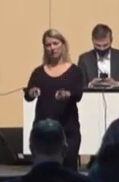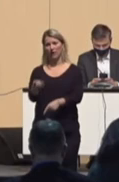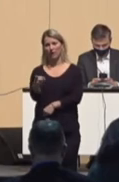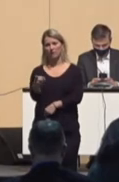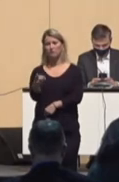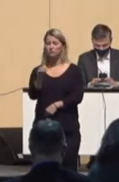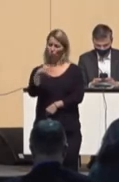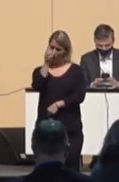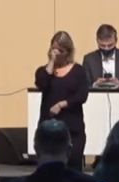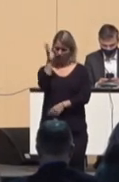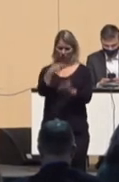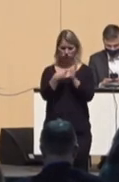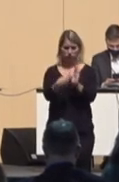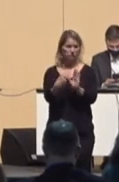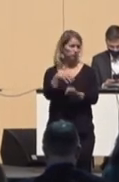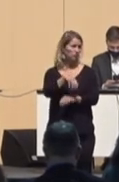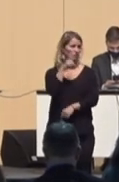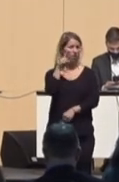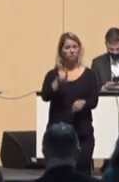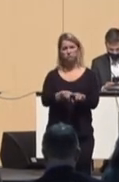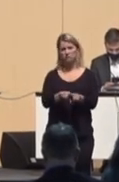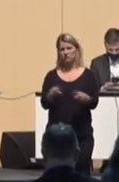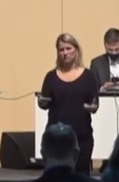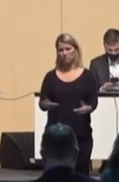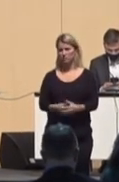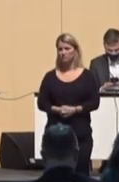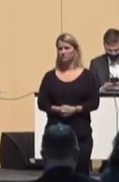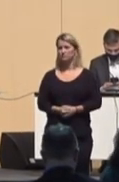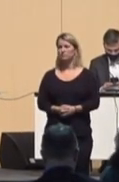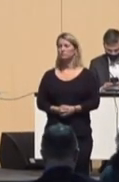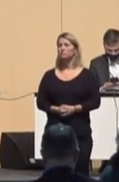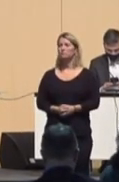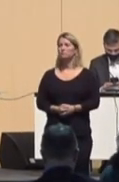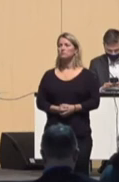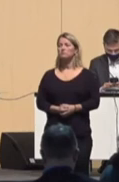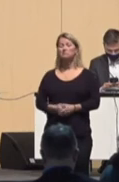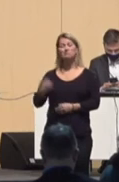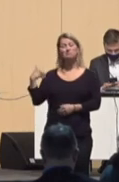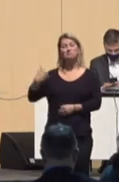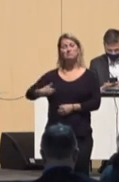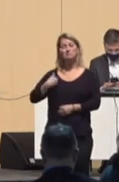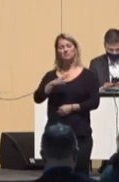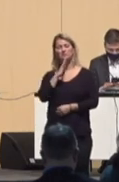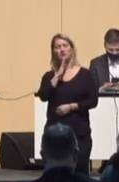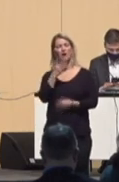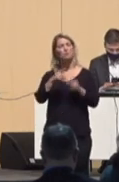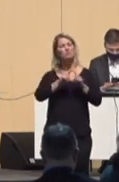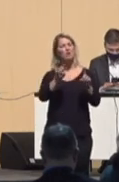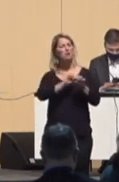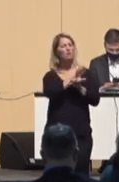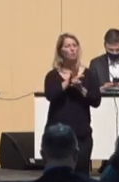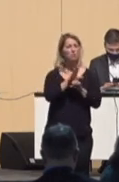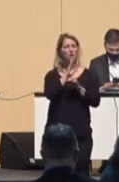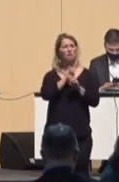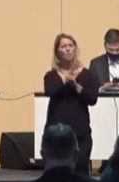ganz ausdrücklich auch für diesen Stadtrat erklären. In meiner Rede ging es mir jetzt nicht um Corona, um eine Corona-Debatte